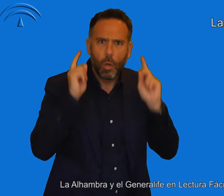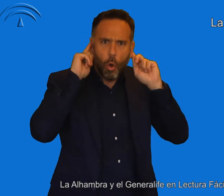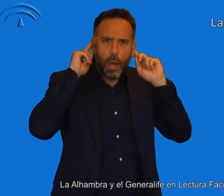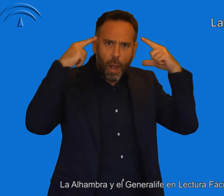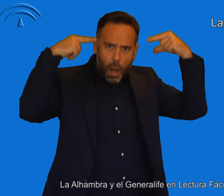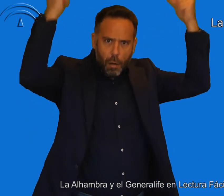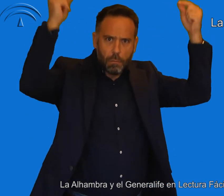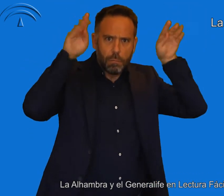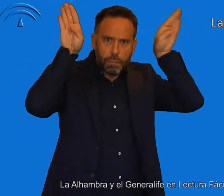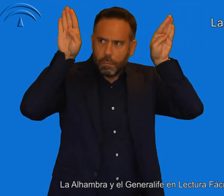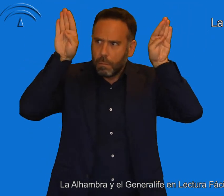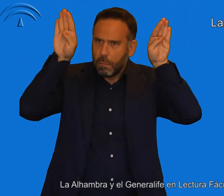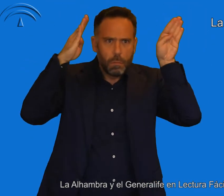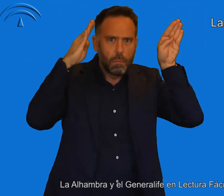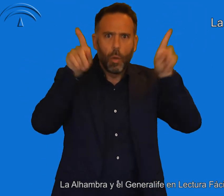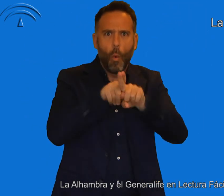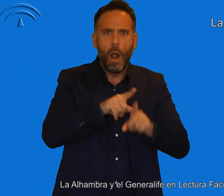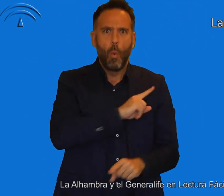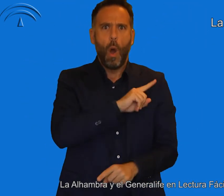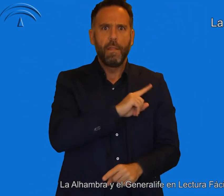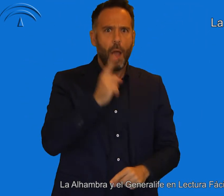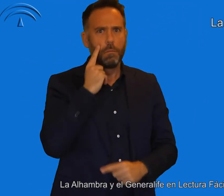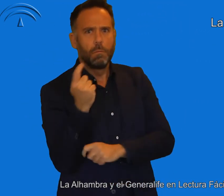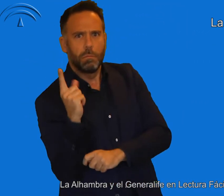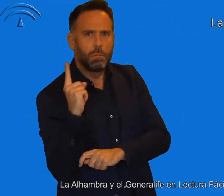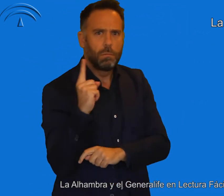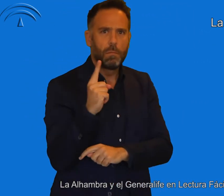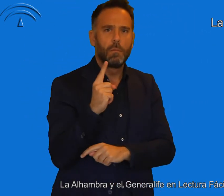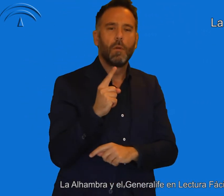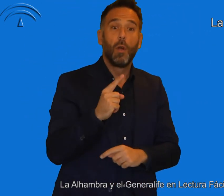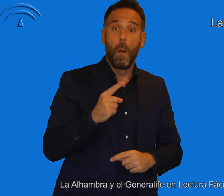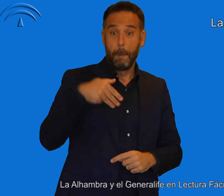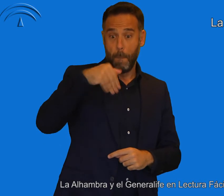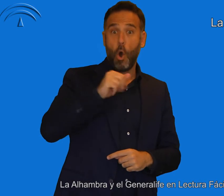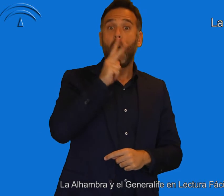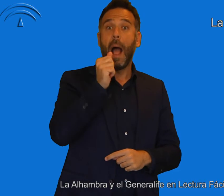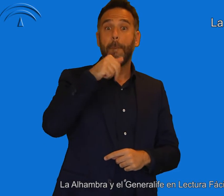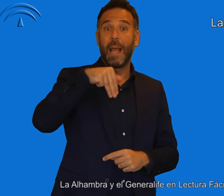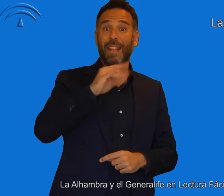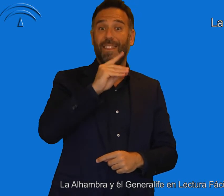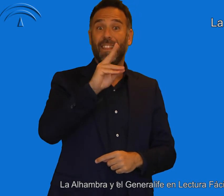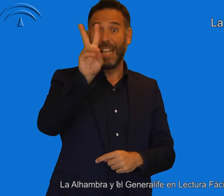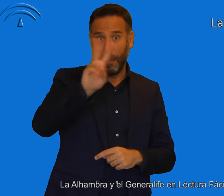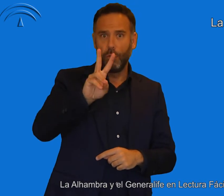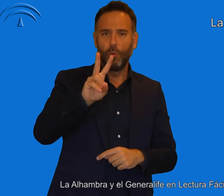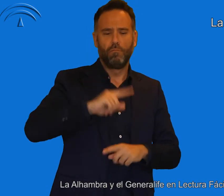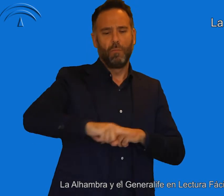las orejas levantadas como guardianes a las órdenes del sultán. Mohamed V adornó la fuente con 12